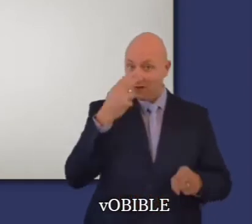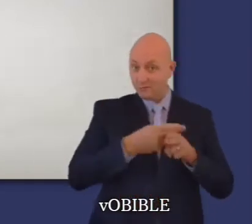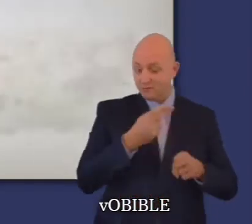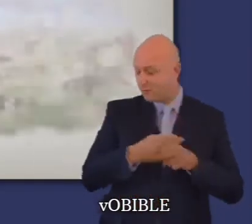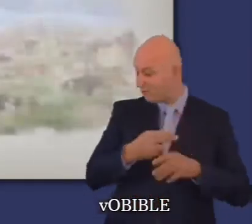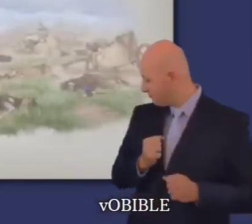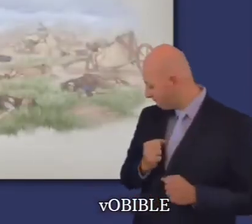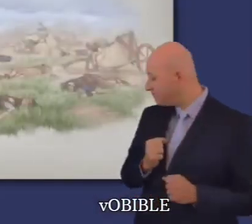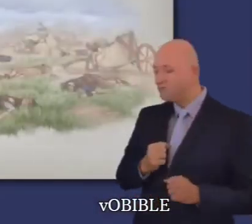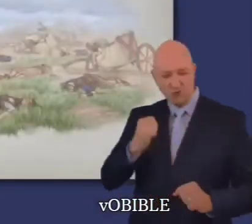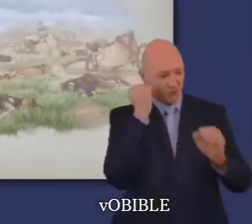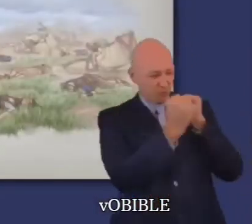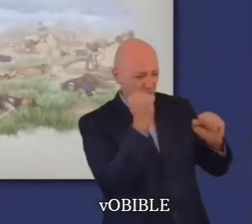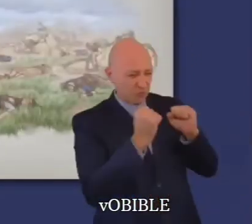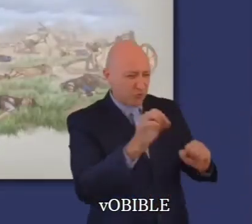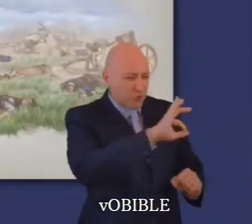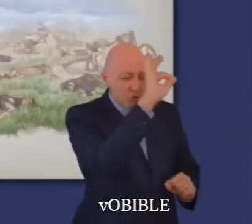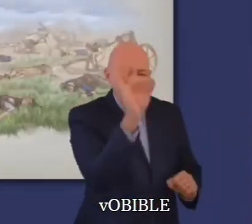de Moab.